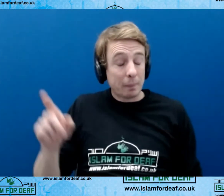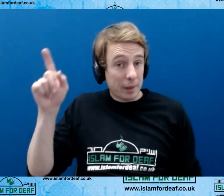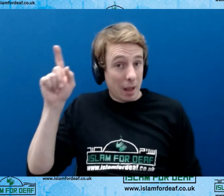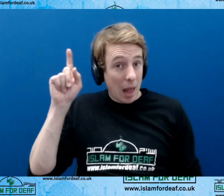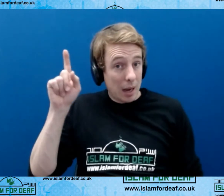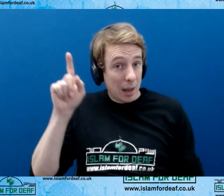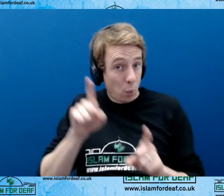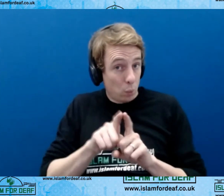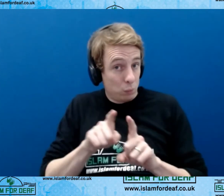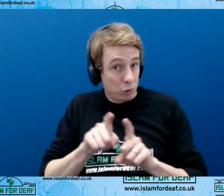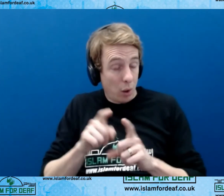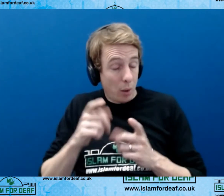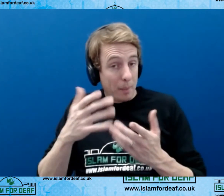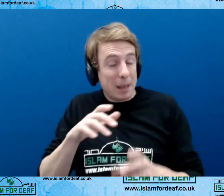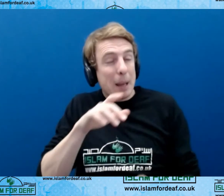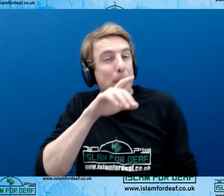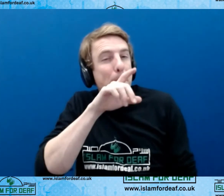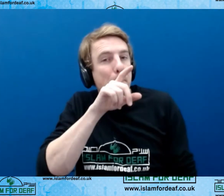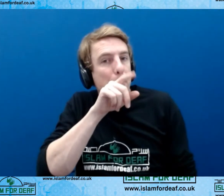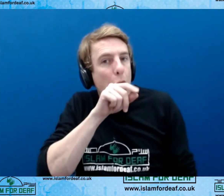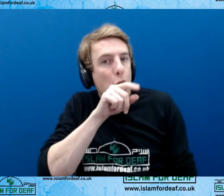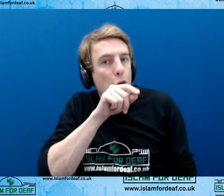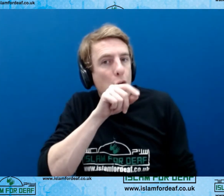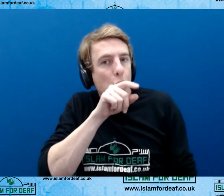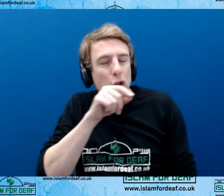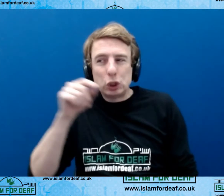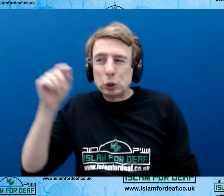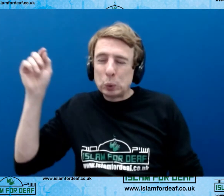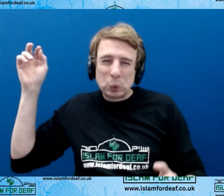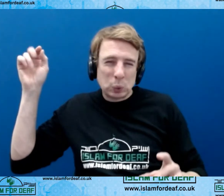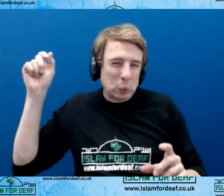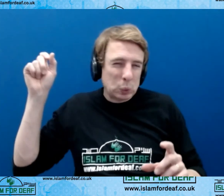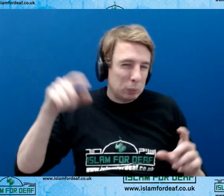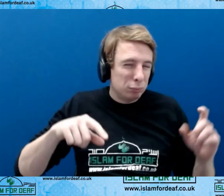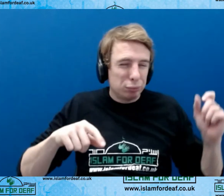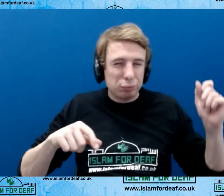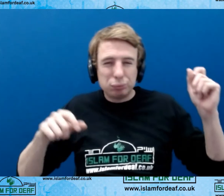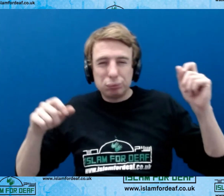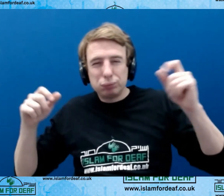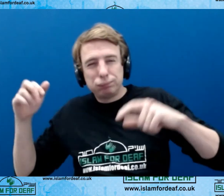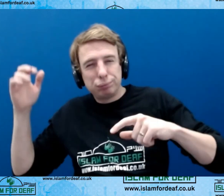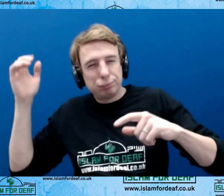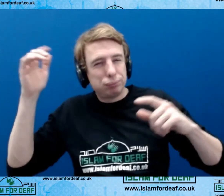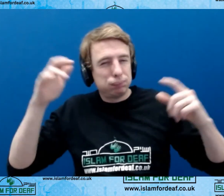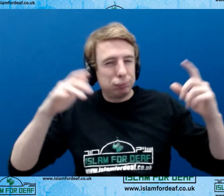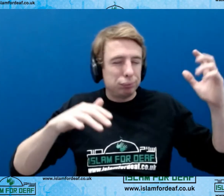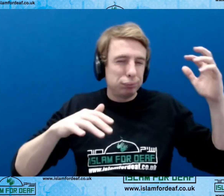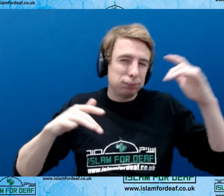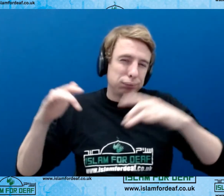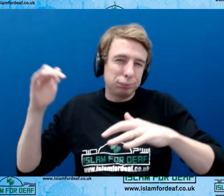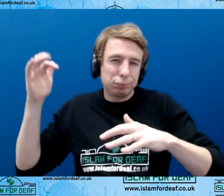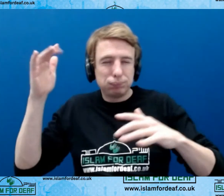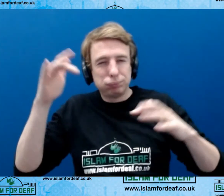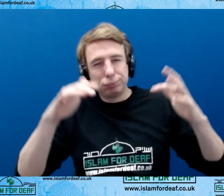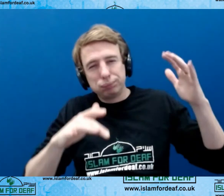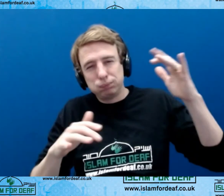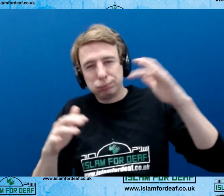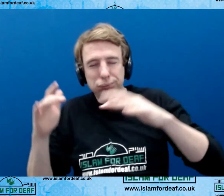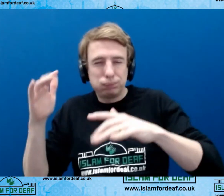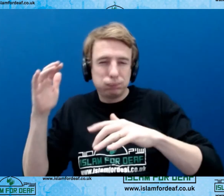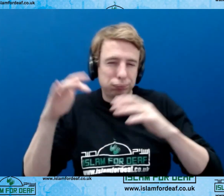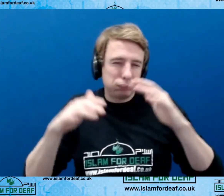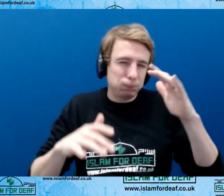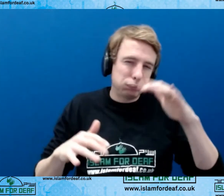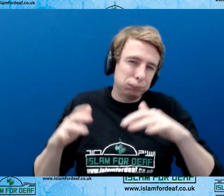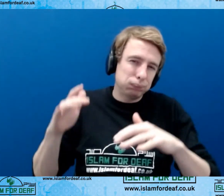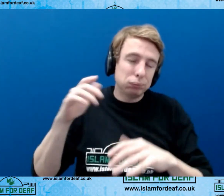flocks, i.e. flocks after flocks. وهذه الطير كان كل طائر يحمل 3